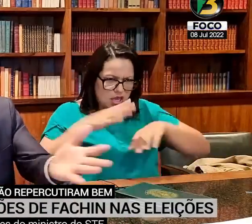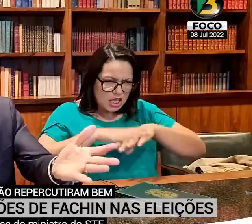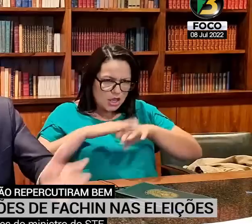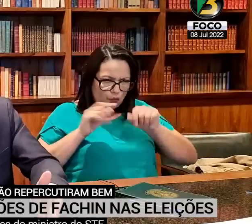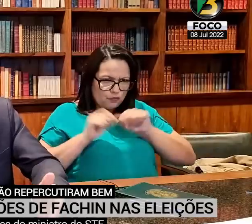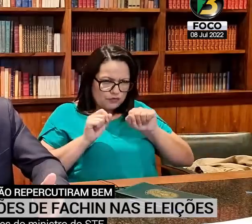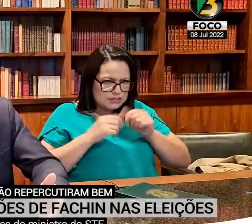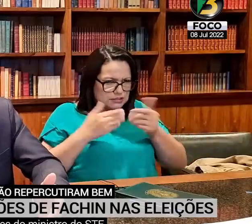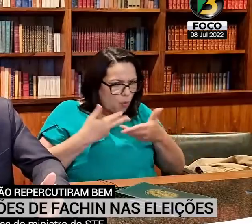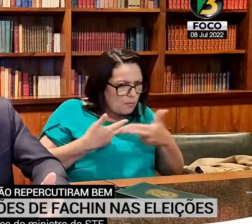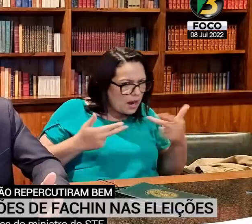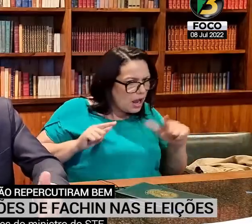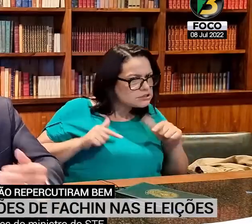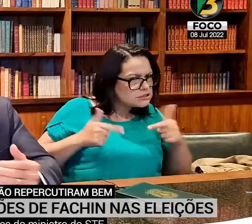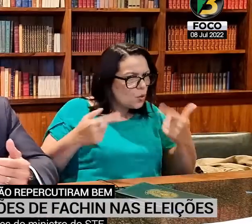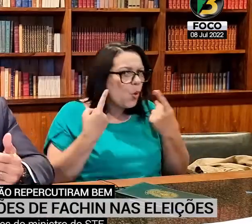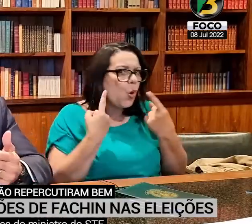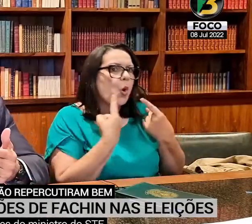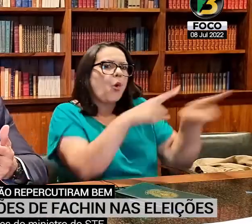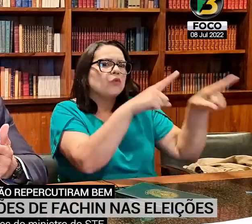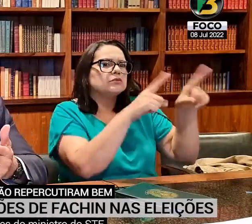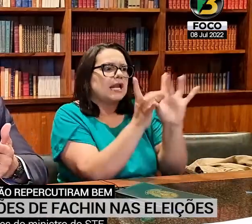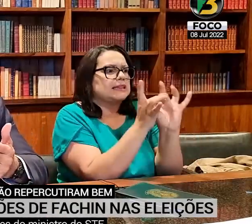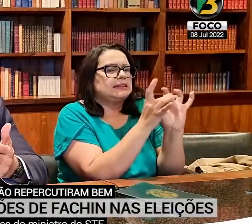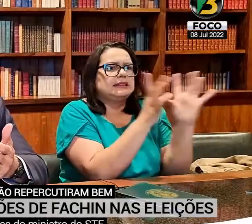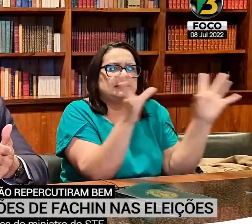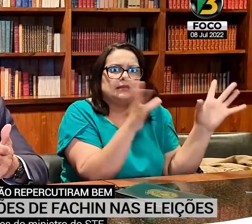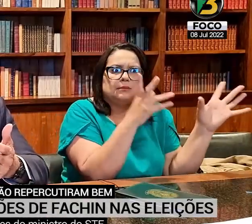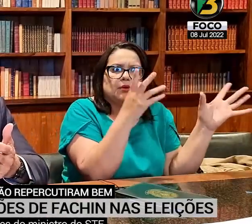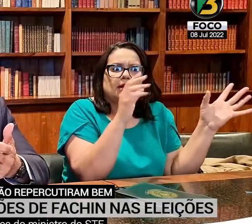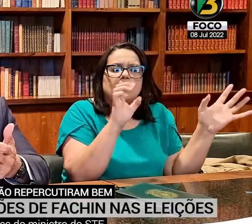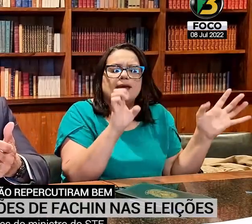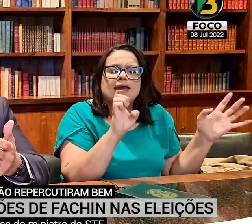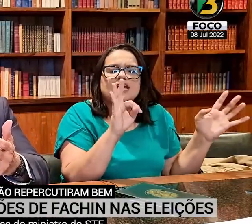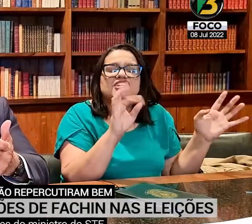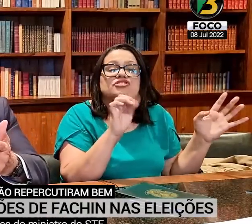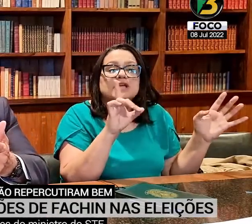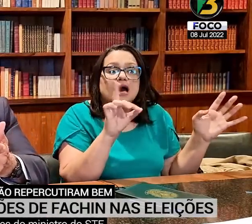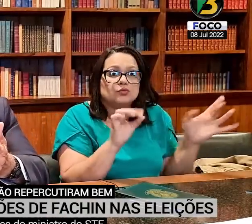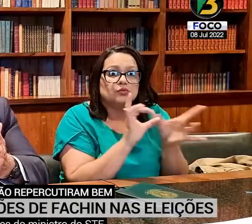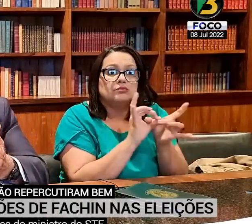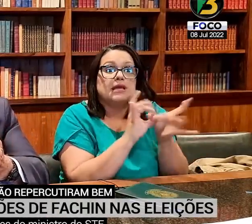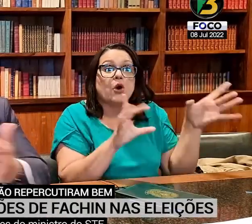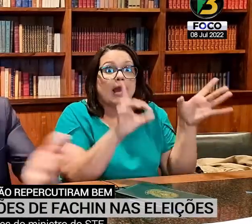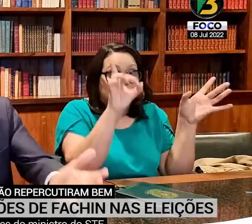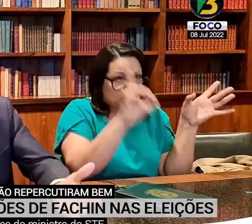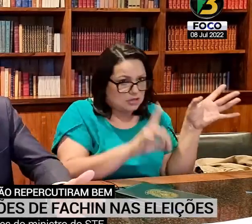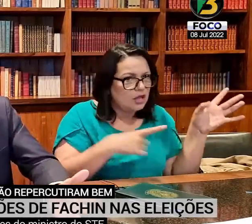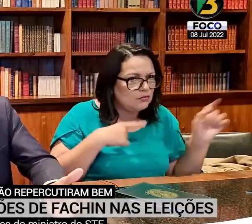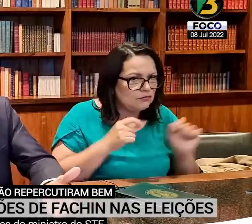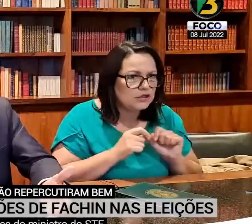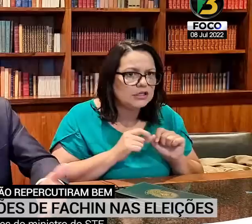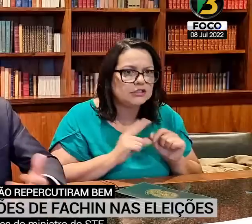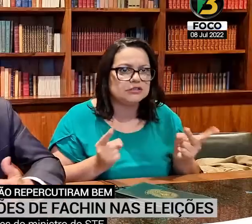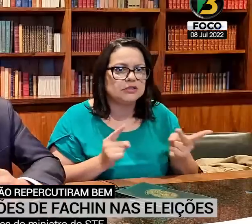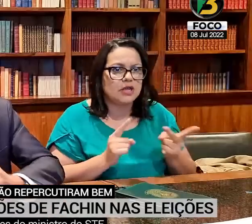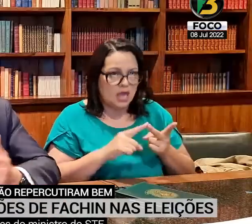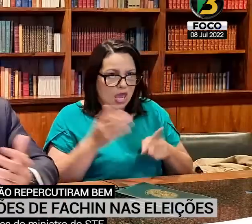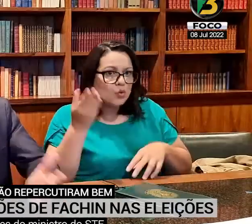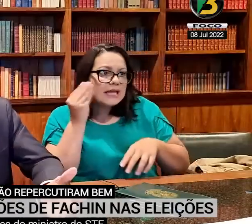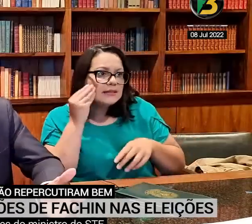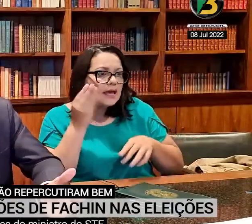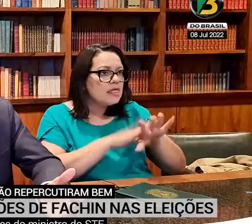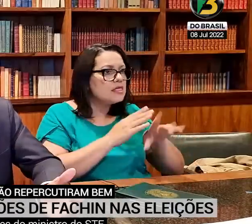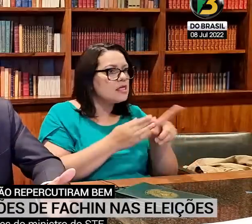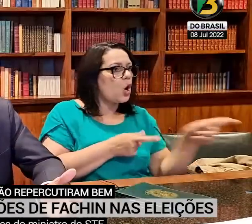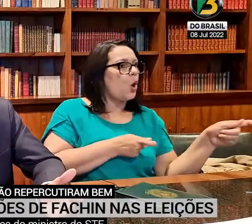estado democrático de direito e eu tentei eu tentei a controlar as mídias